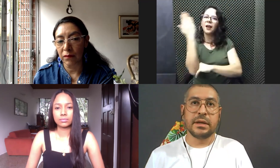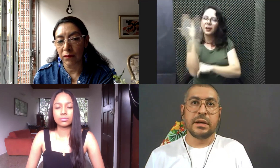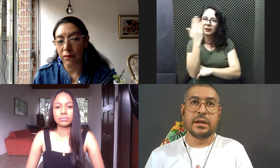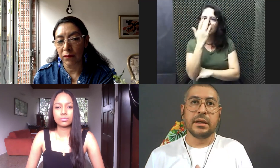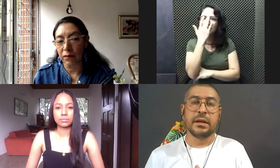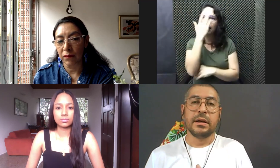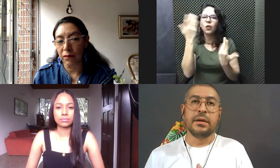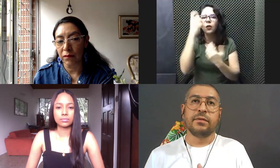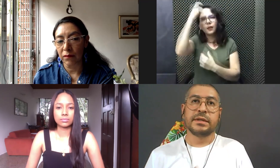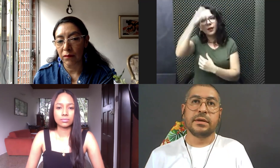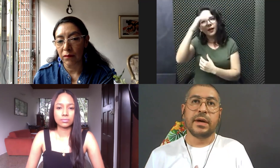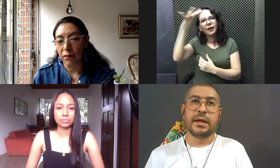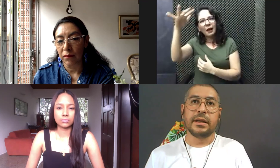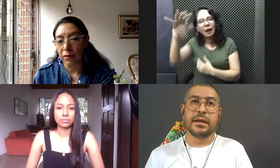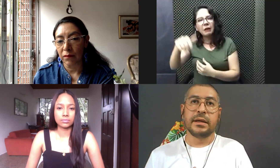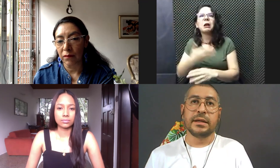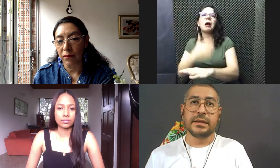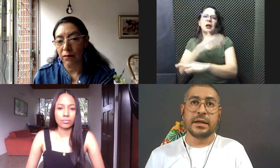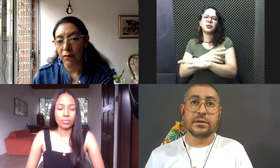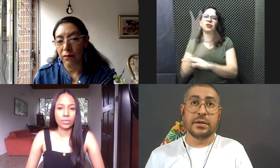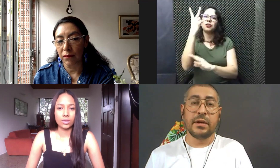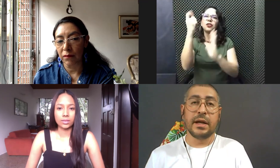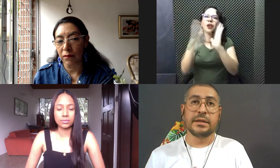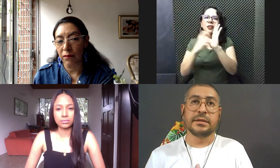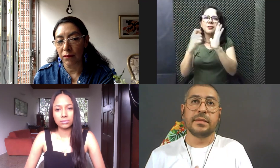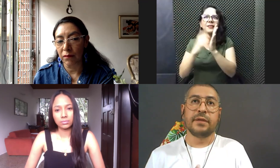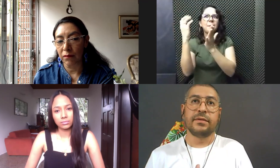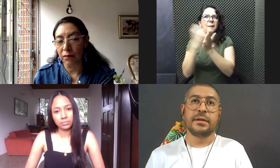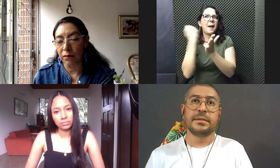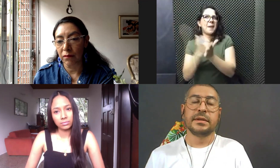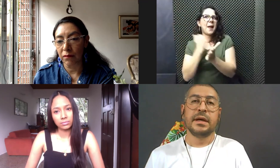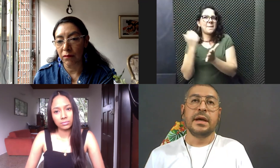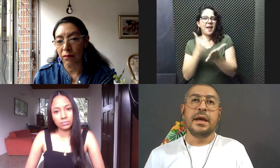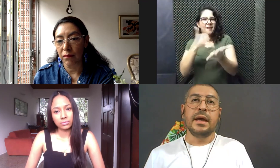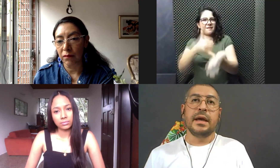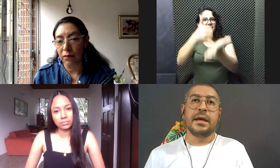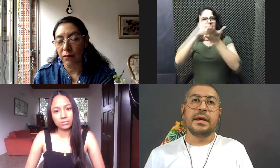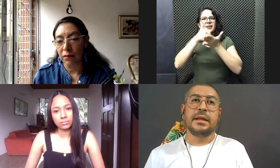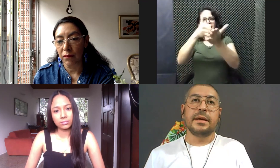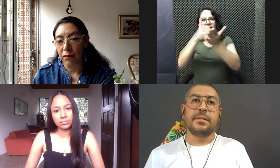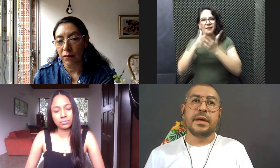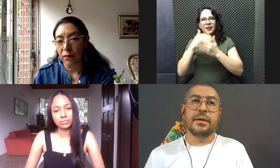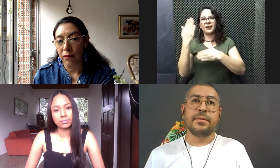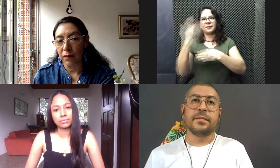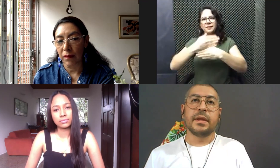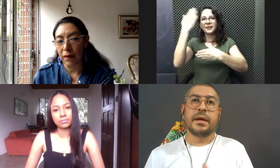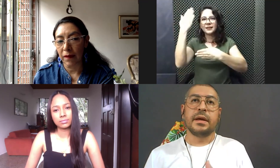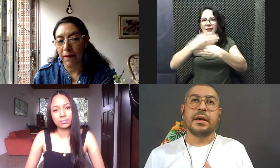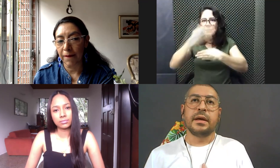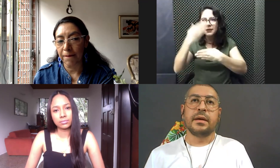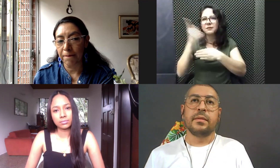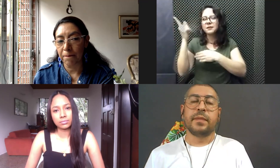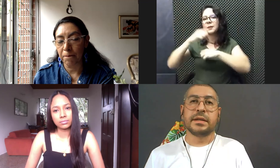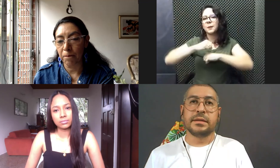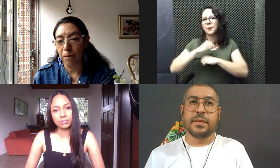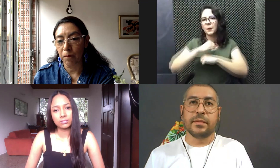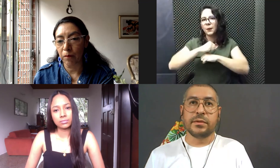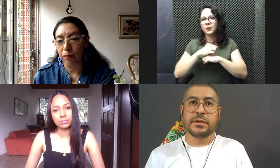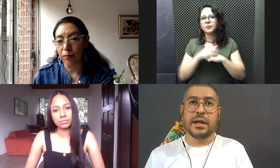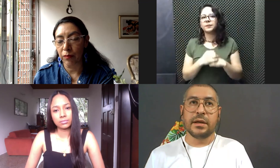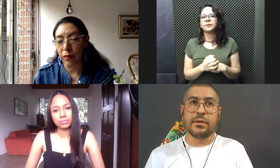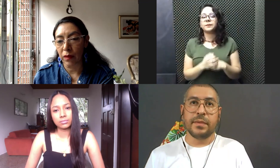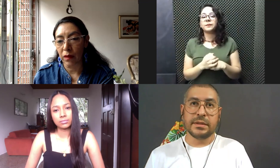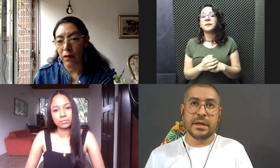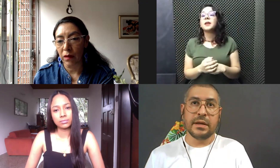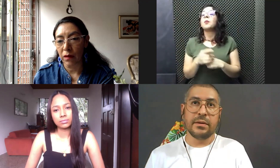consecutivas el Festival de Cine con Celulares Smart Films, y también participamos